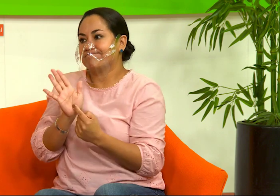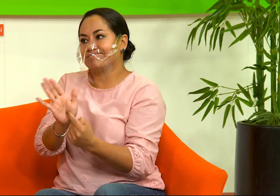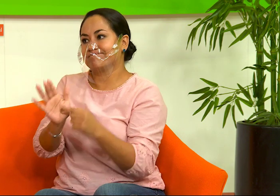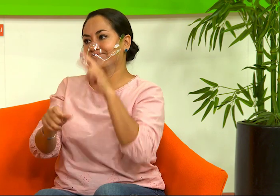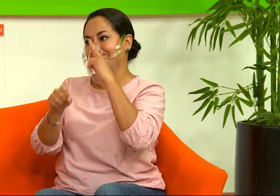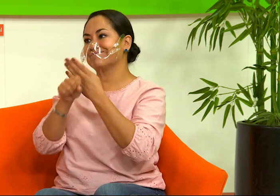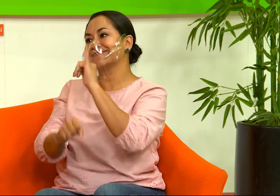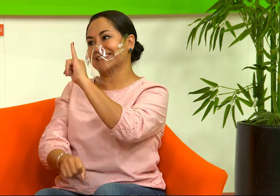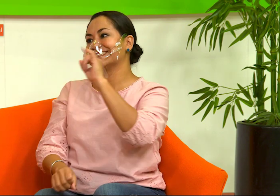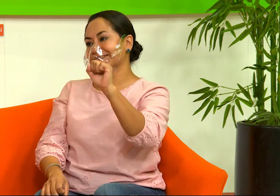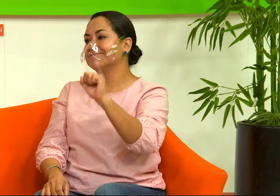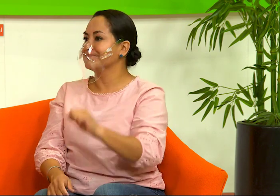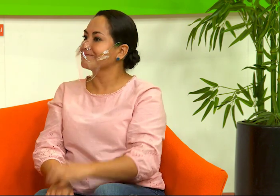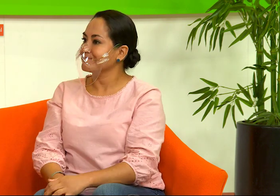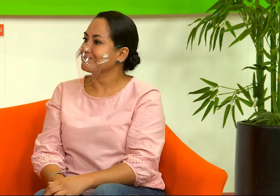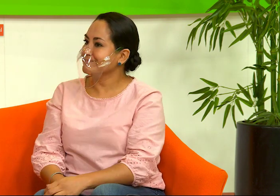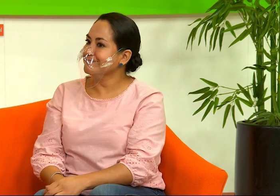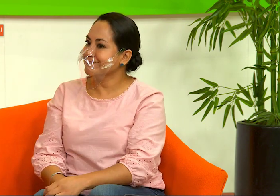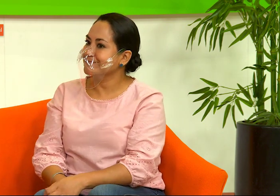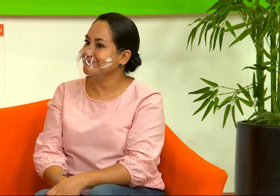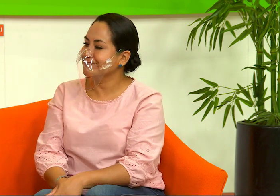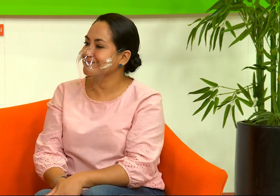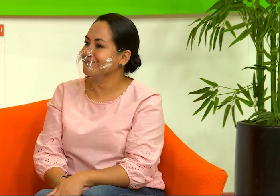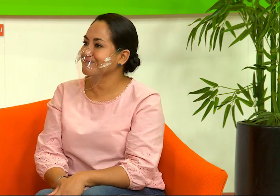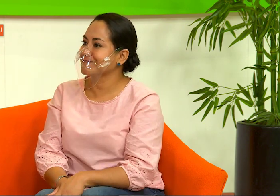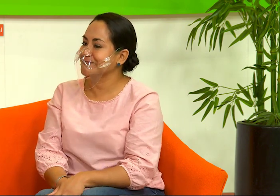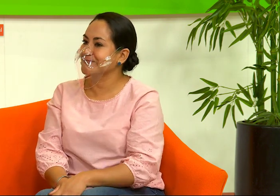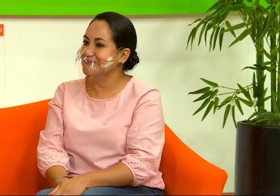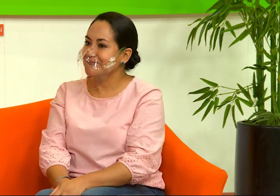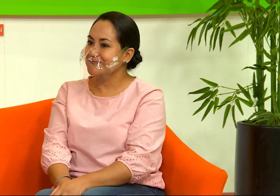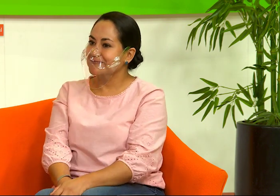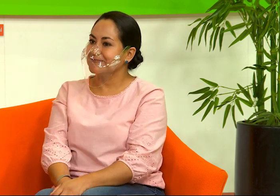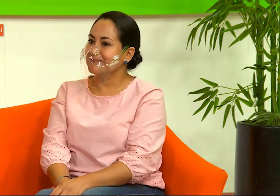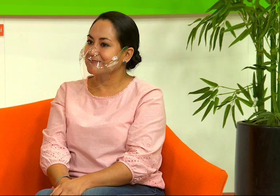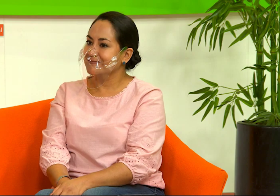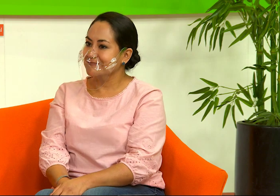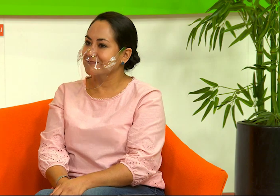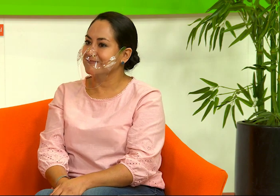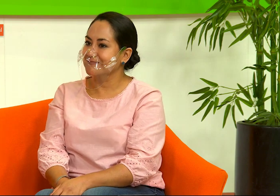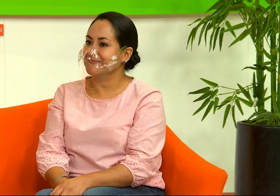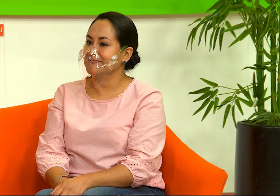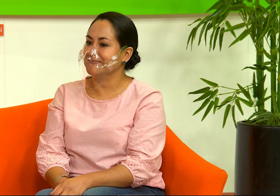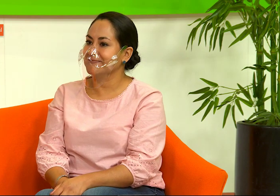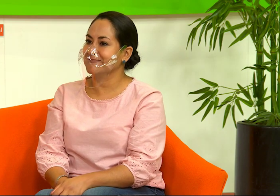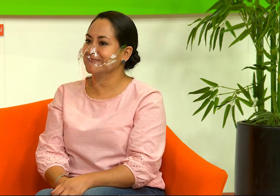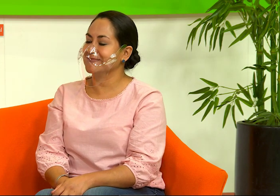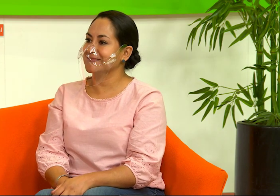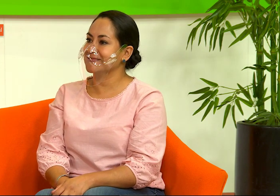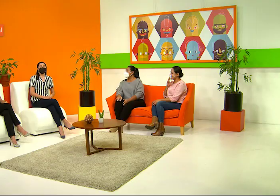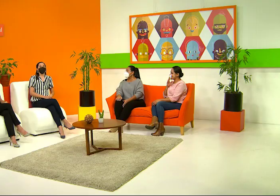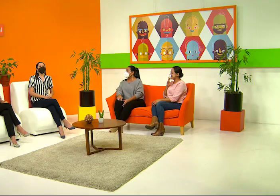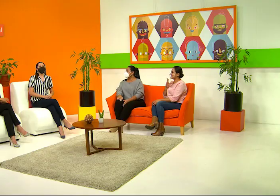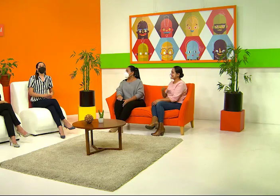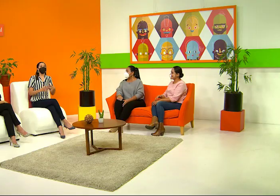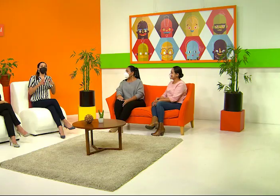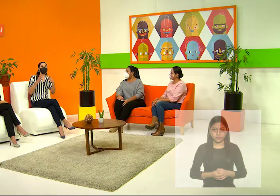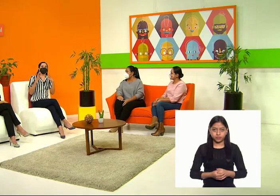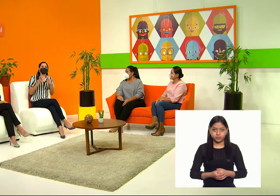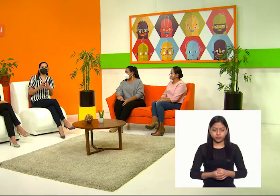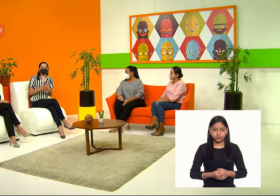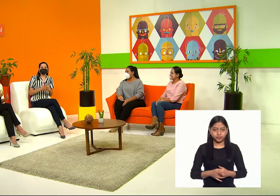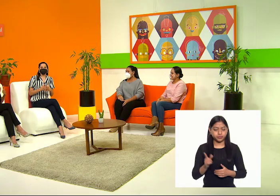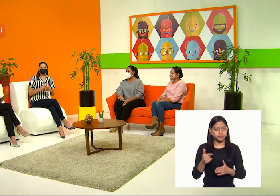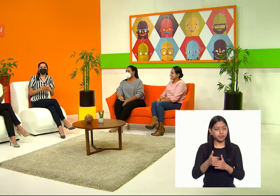sordas, que son parte de la identidad y que ellos se vayan reconociendo como parte de una comunidad. De eso nos encargamos los instructores sordos.